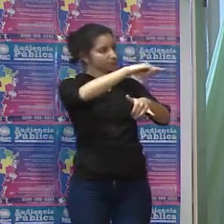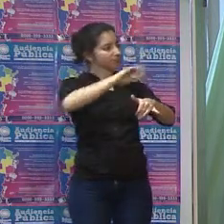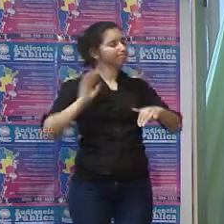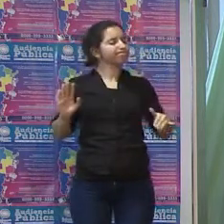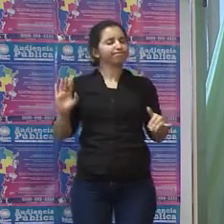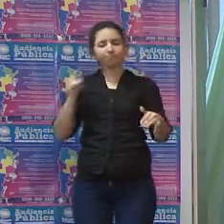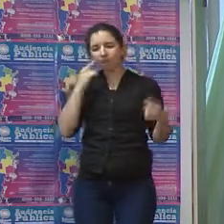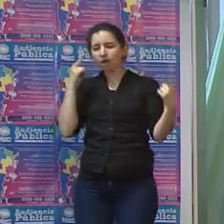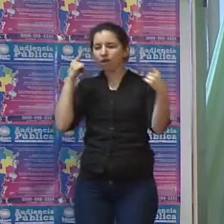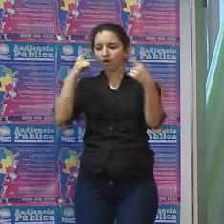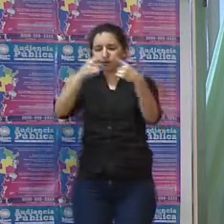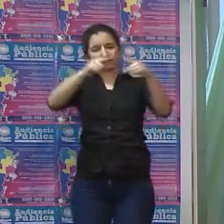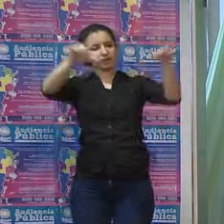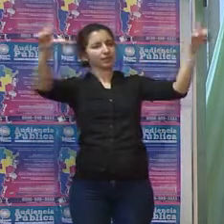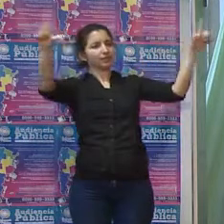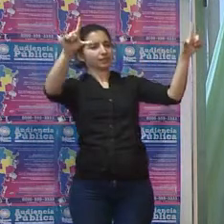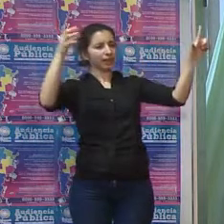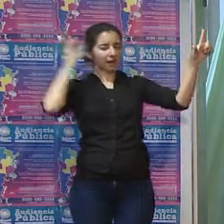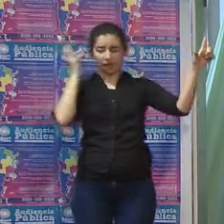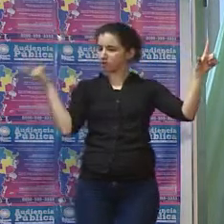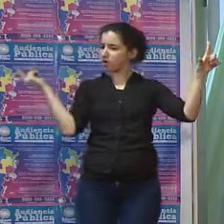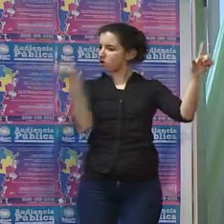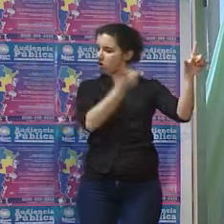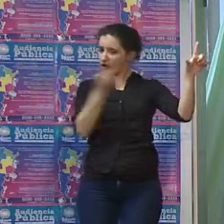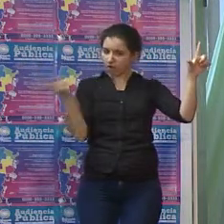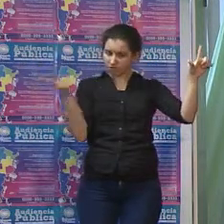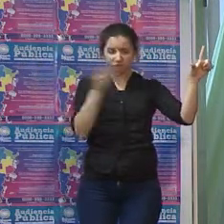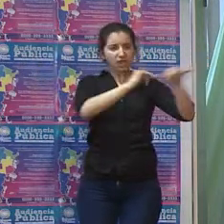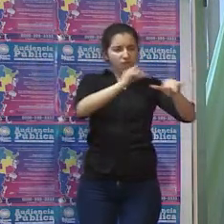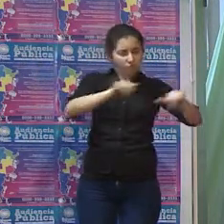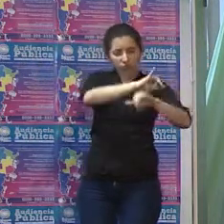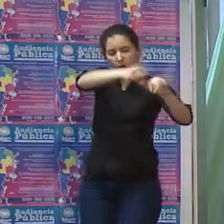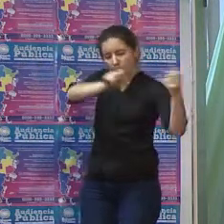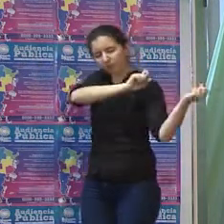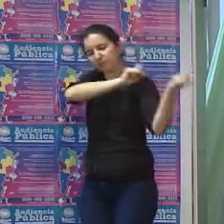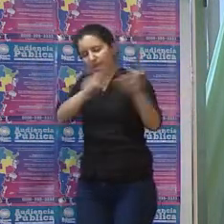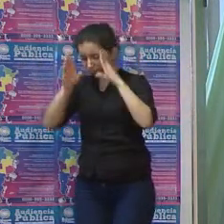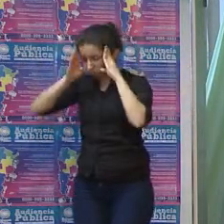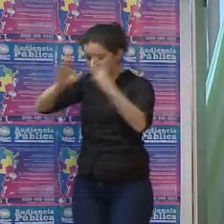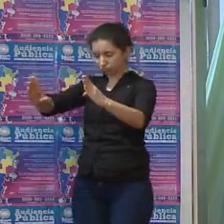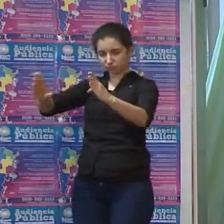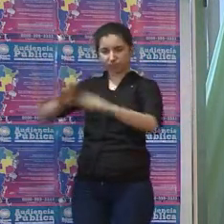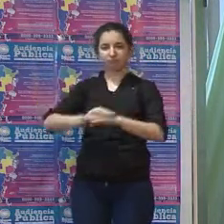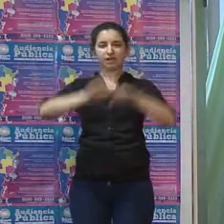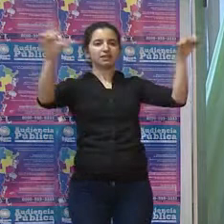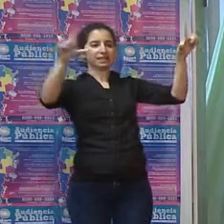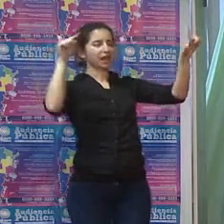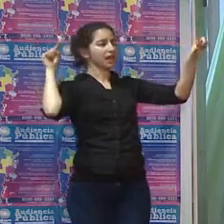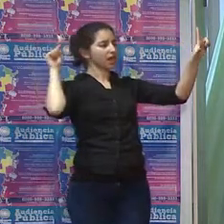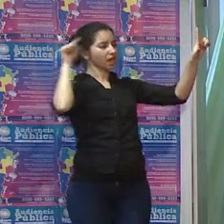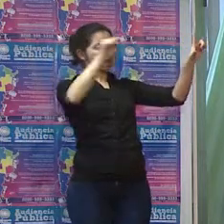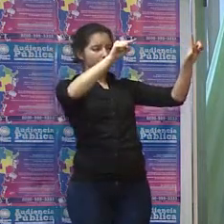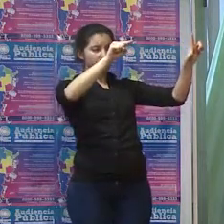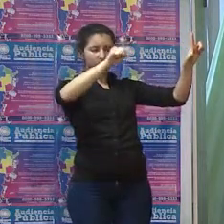queremos que los medios diversifiquen la información para los jóvenes, que los medios no brinden una